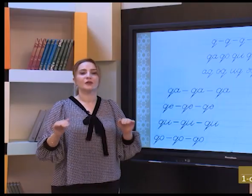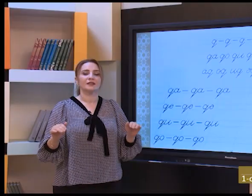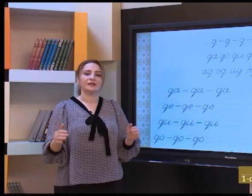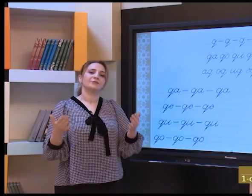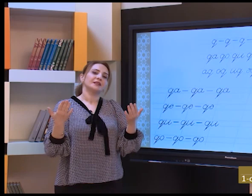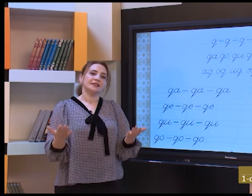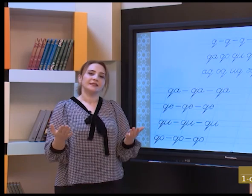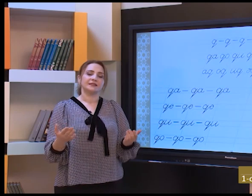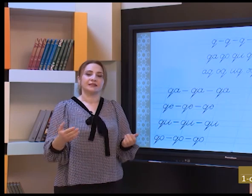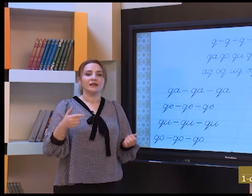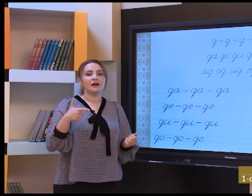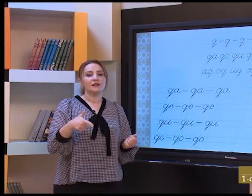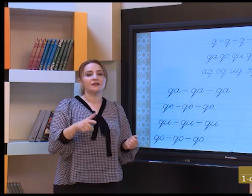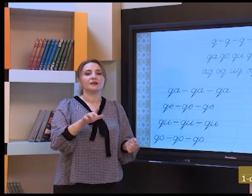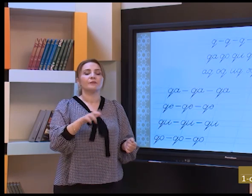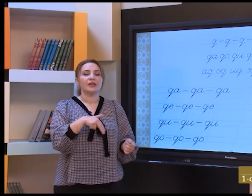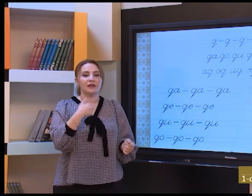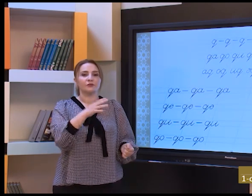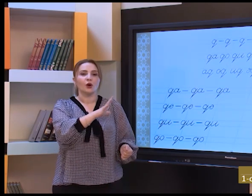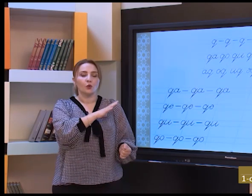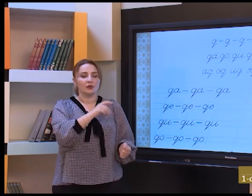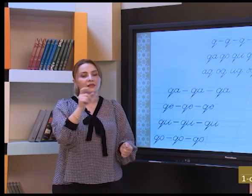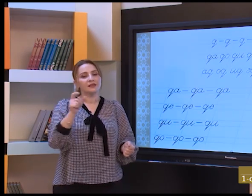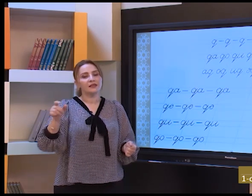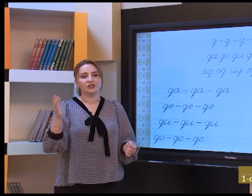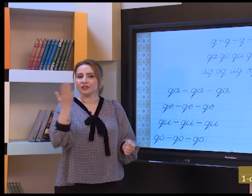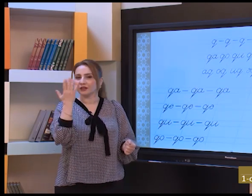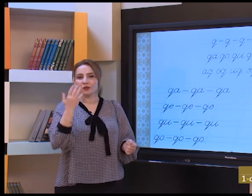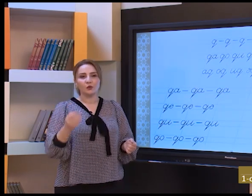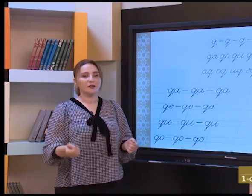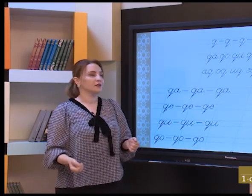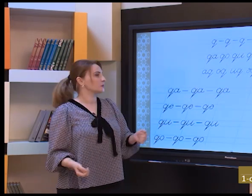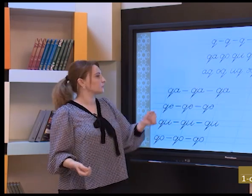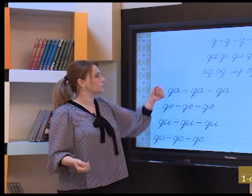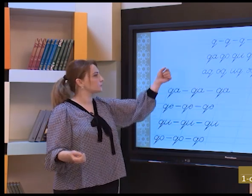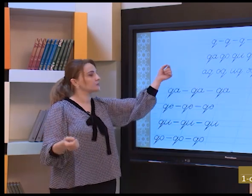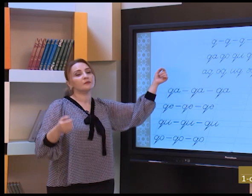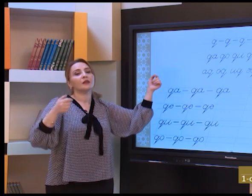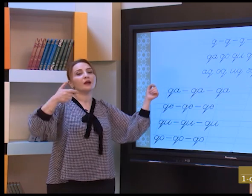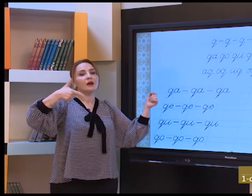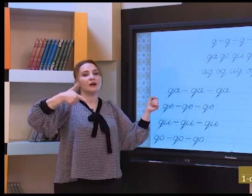Uşaqlar, indi isə Q hərfi olan hecaları oxuyaq.